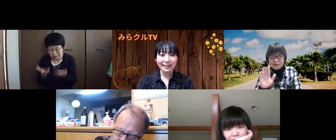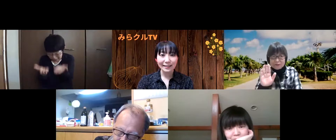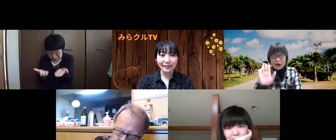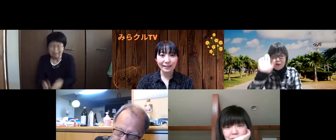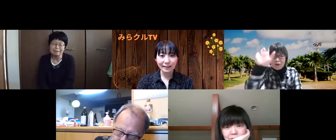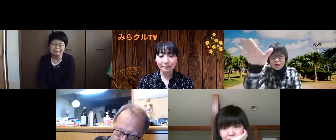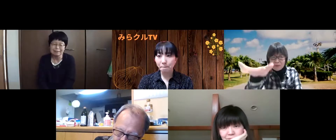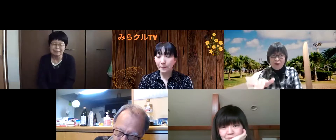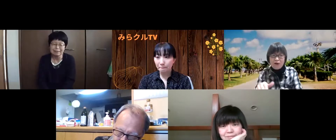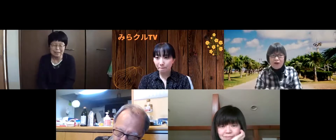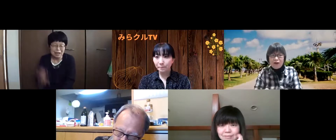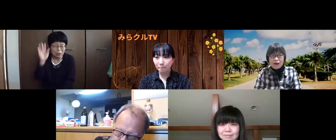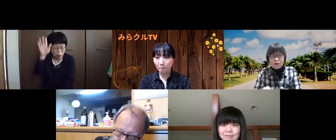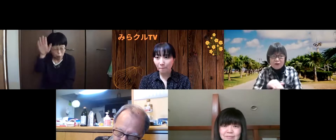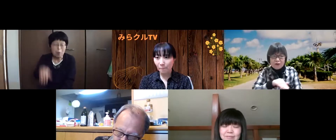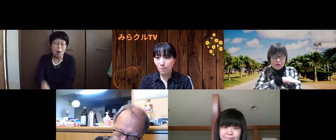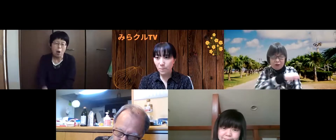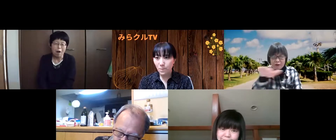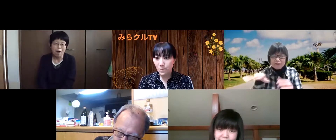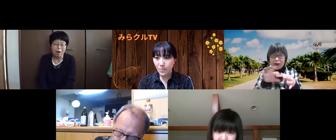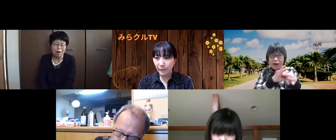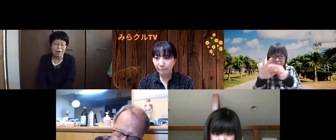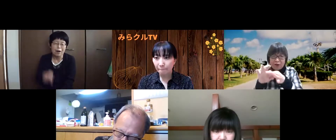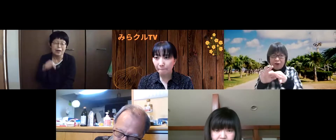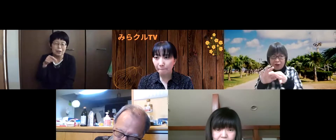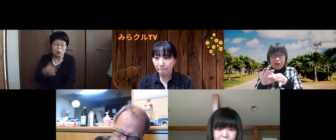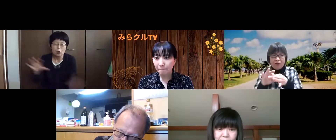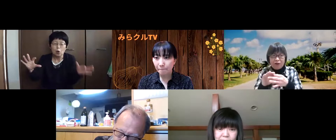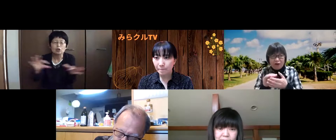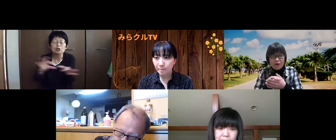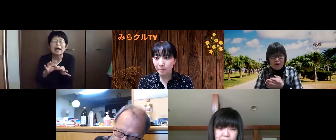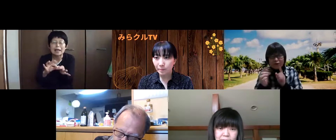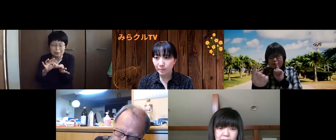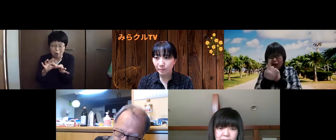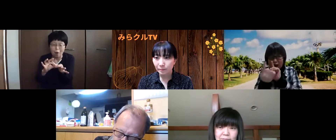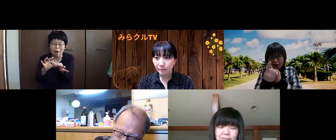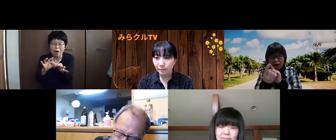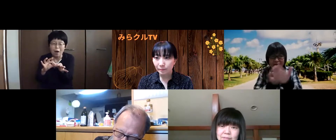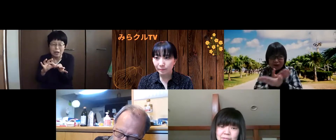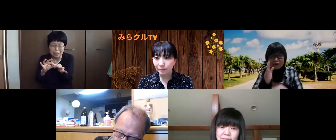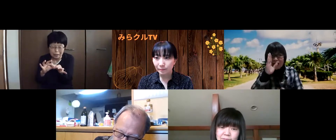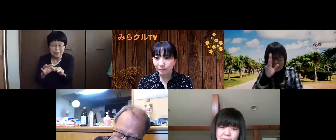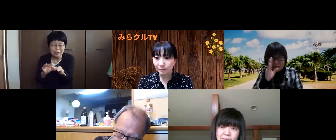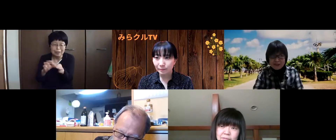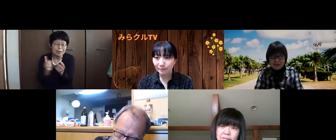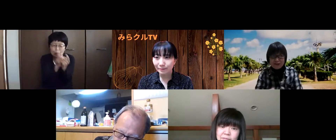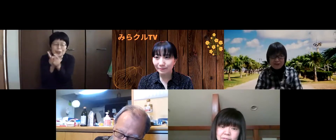まあ、今後もこのつながりとお付き合いください。